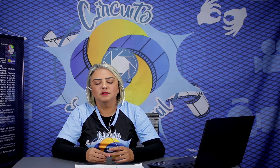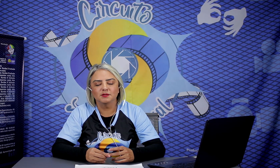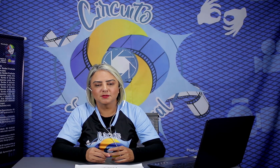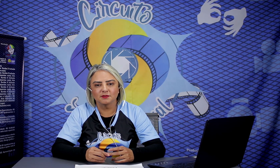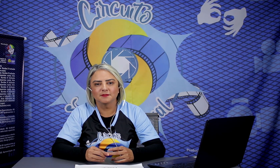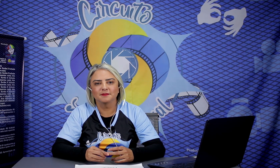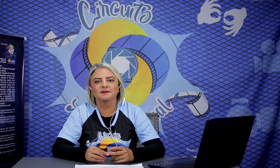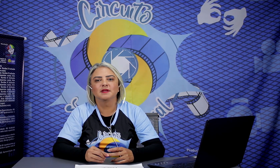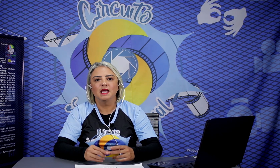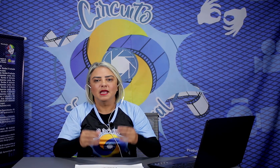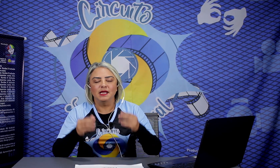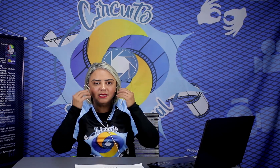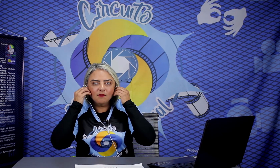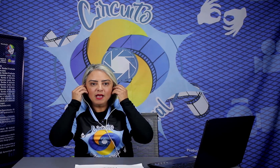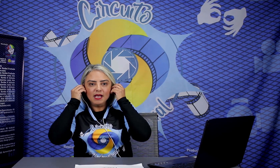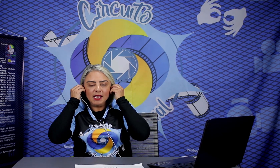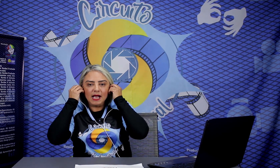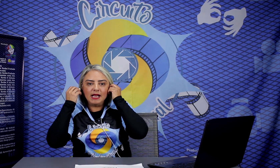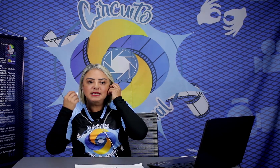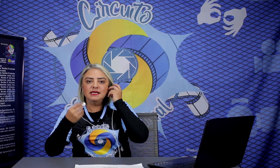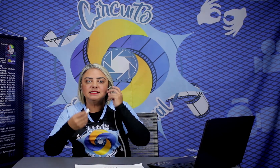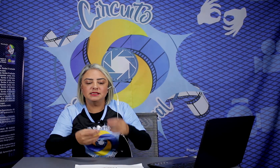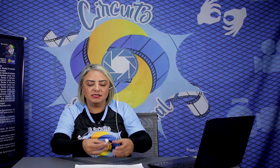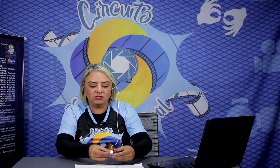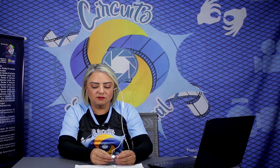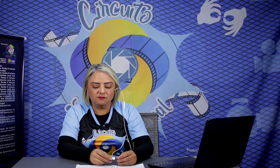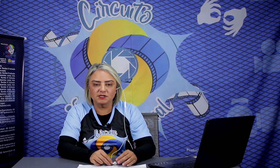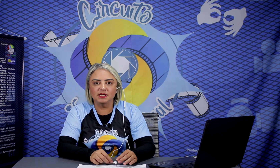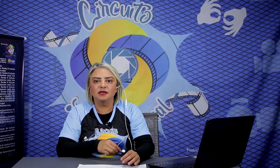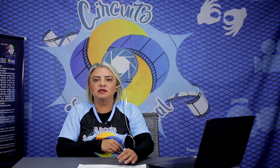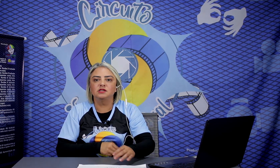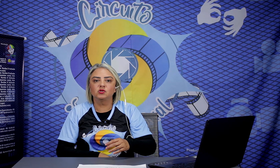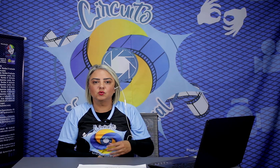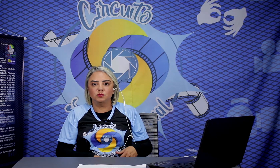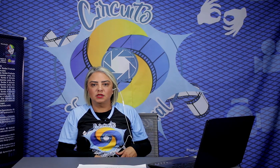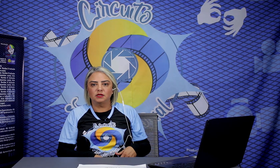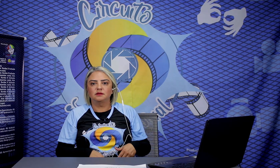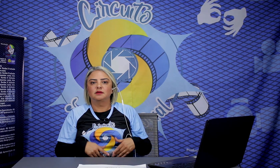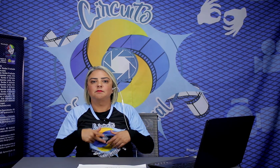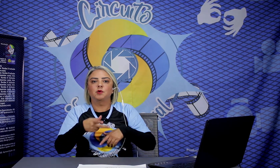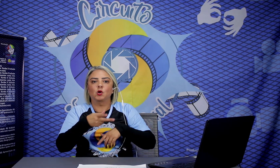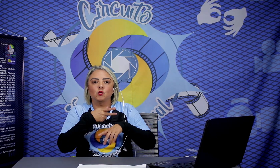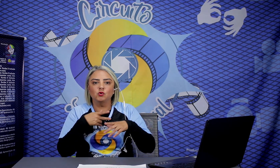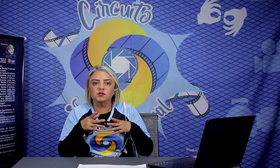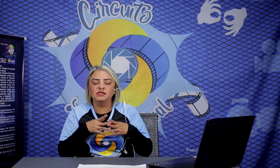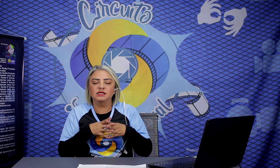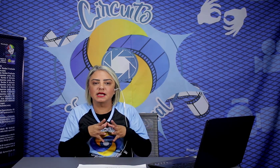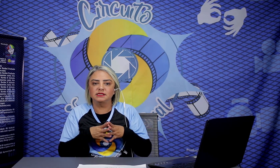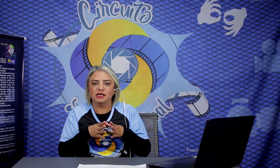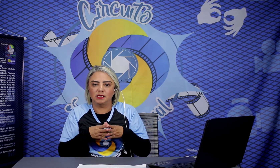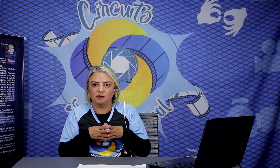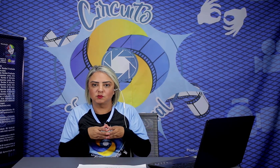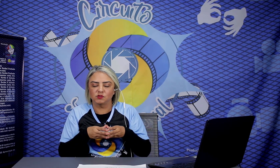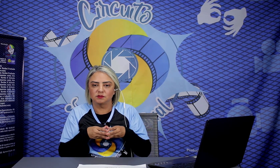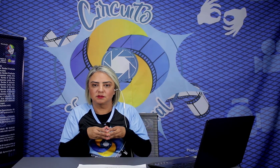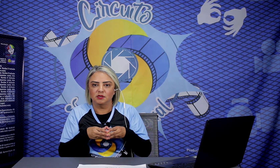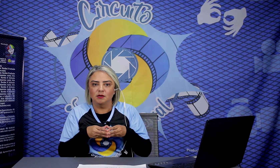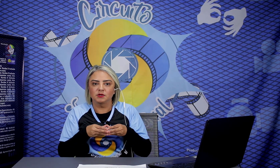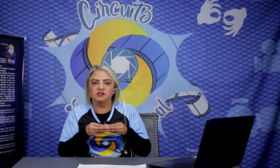Isso. Então, aí nesse sentido você estuda, procura os sinais termos, porque se você